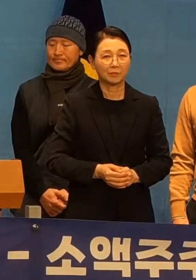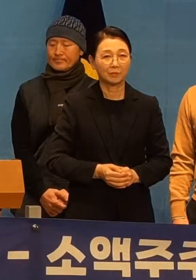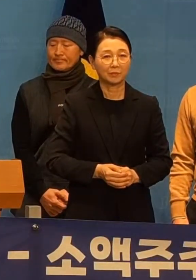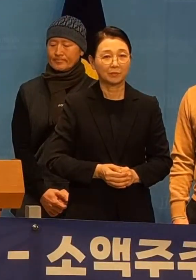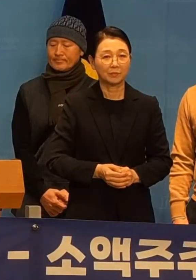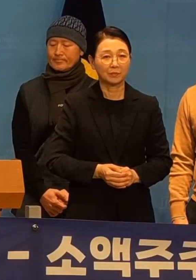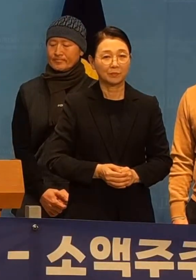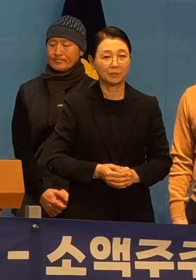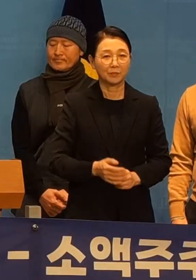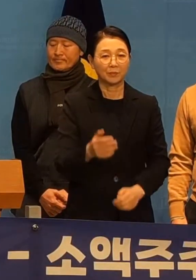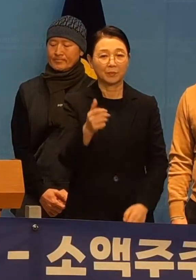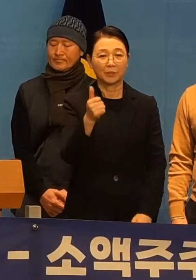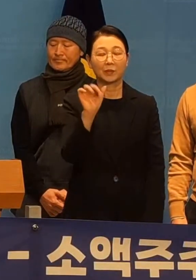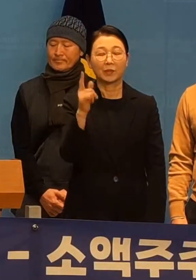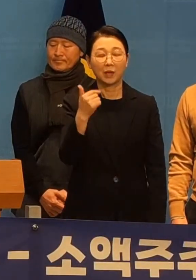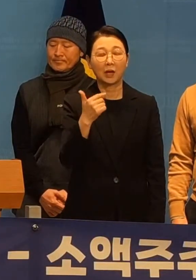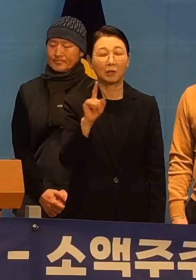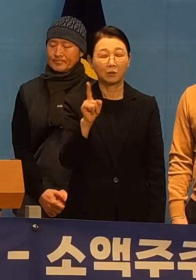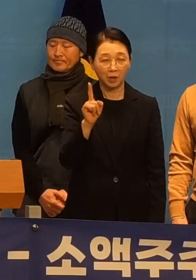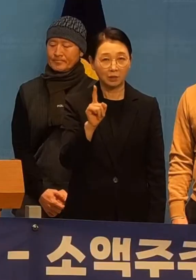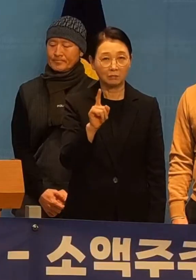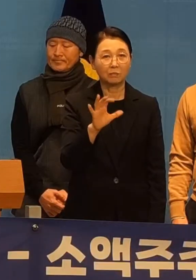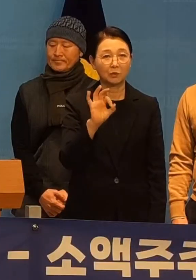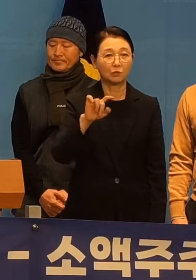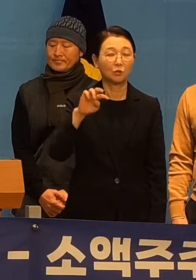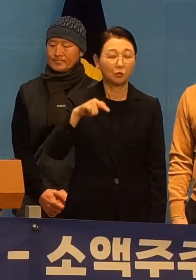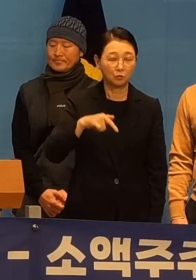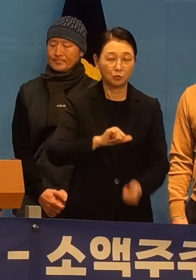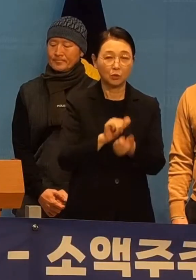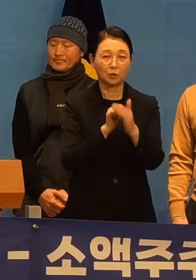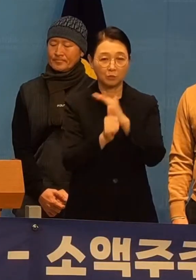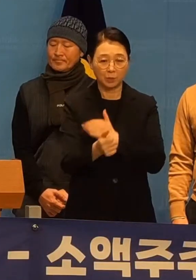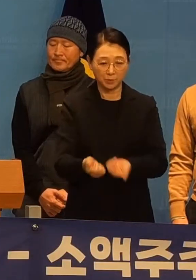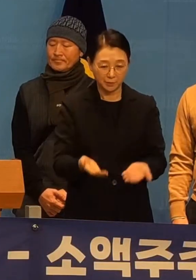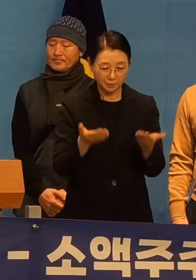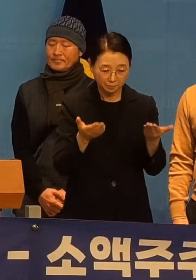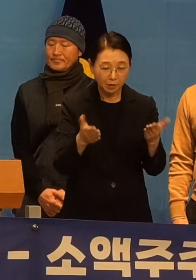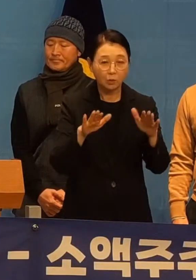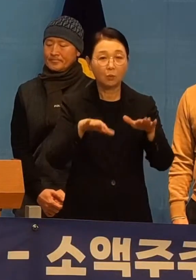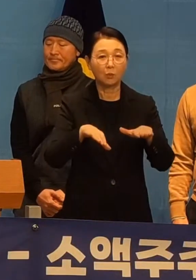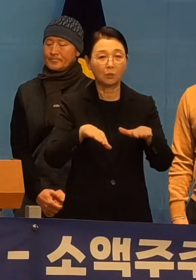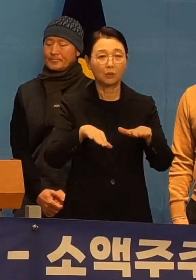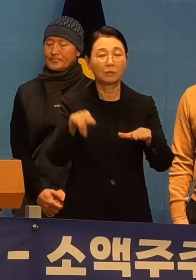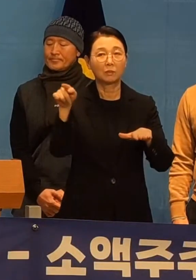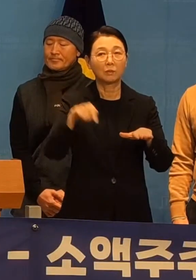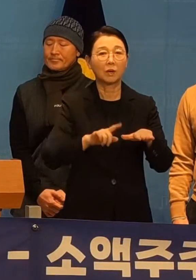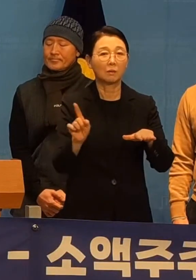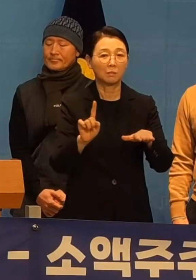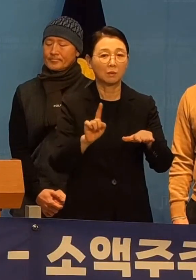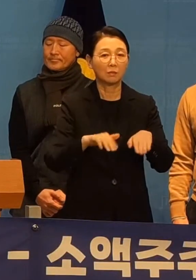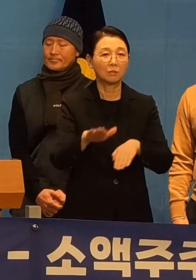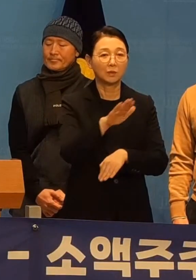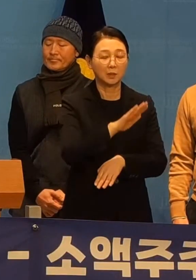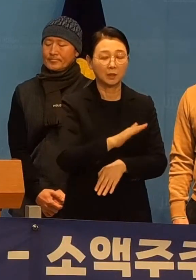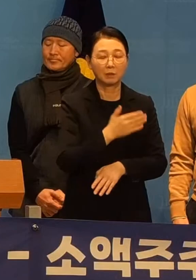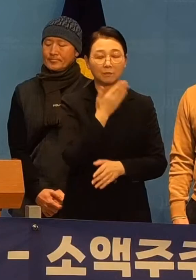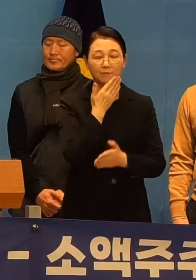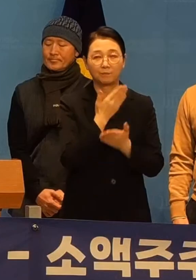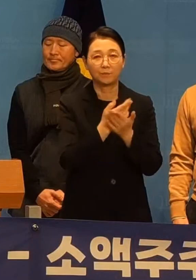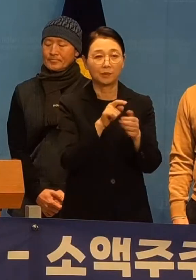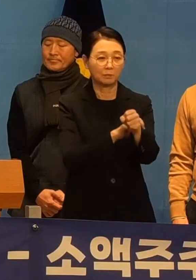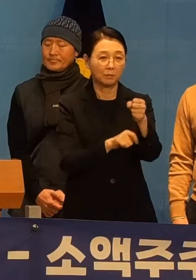하나일 우선주 소액주주 대표 인사드립니다. 오늘 이 자리는 저희에게 매우 각별한